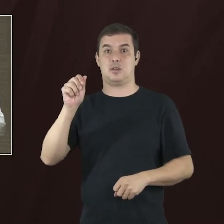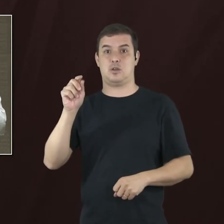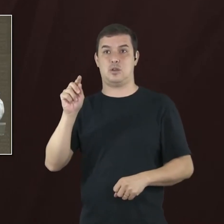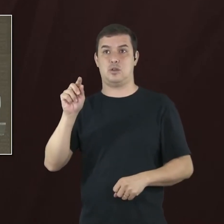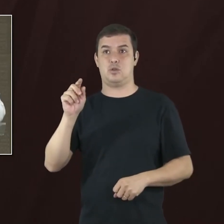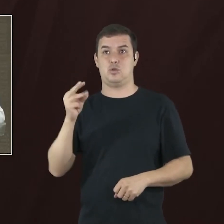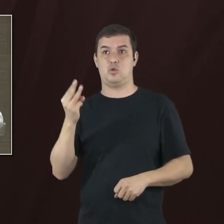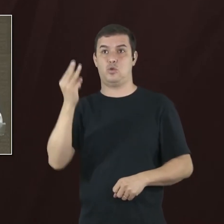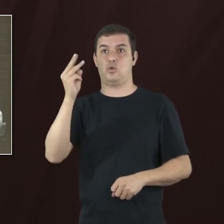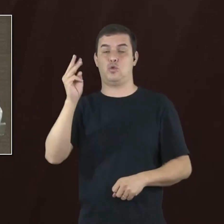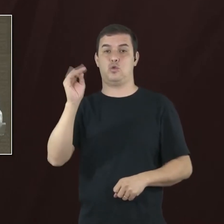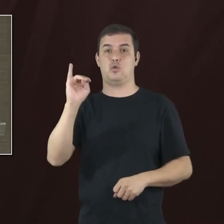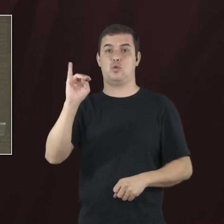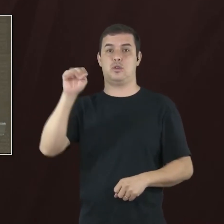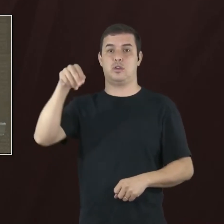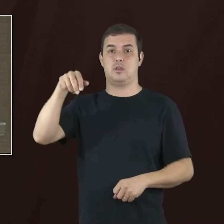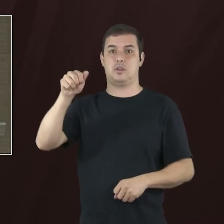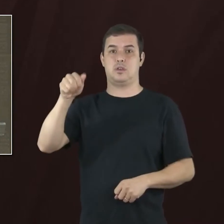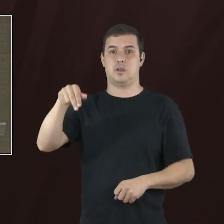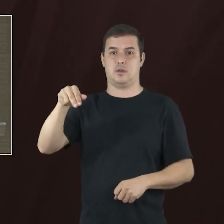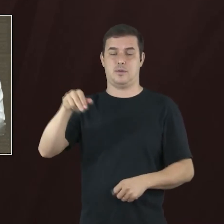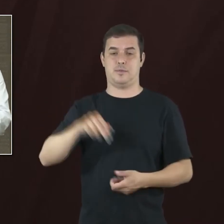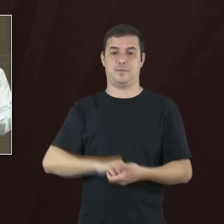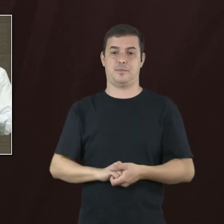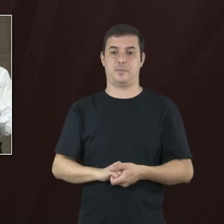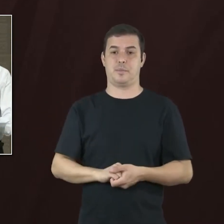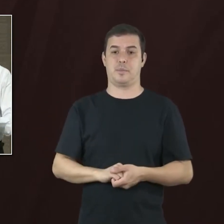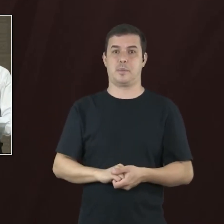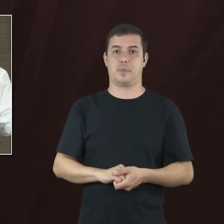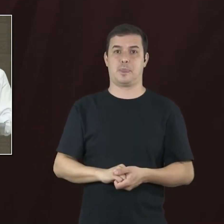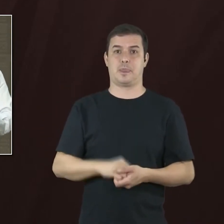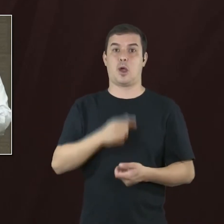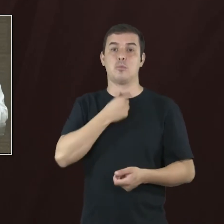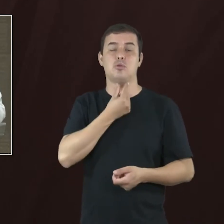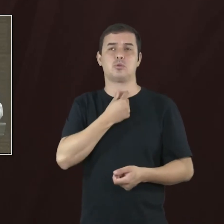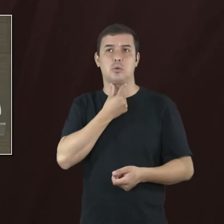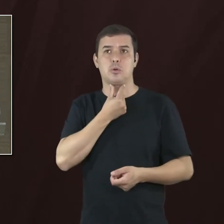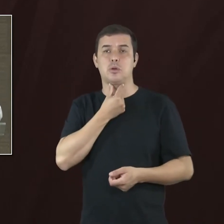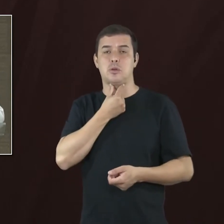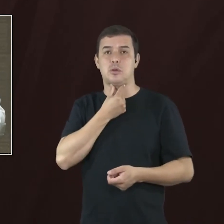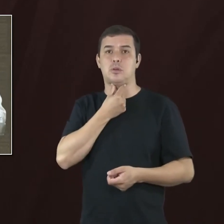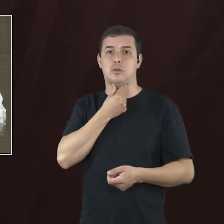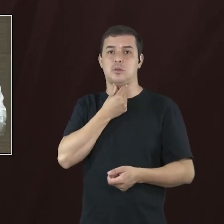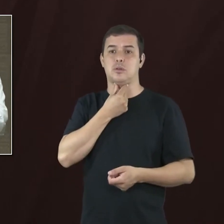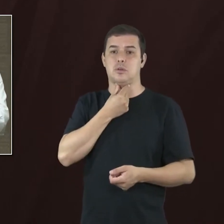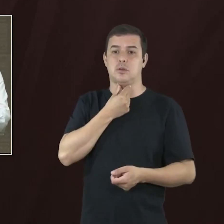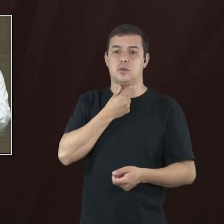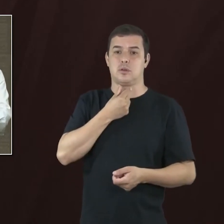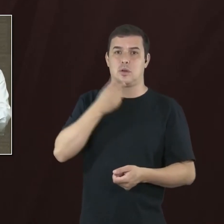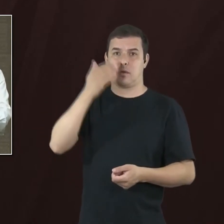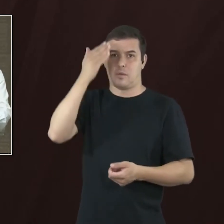ele dizia, não, você que é pecador, eu não sou, né? Mas graças a Deus, Deus conquistou ele.